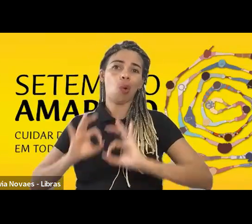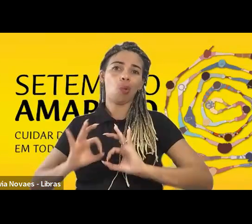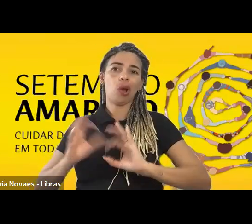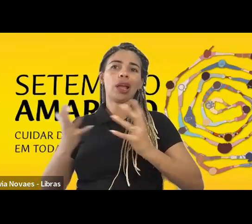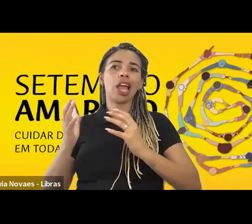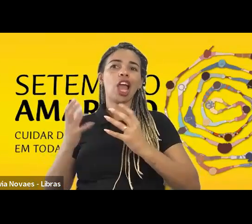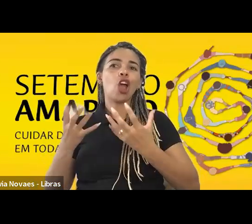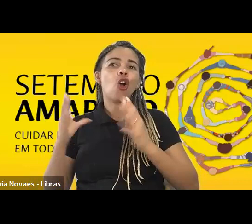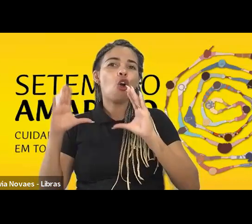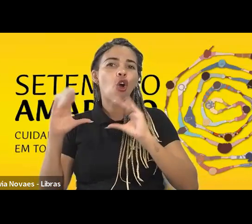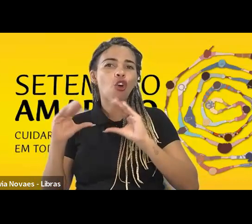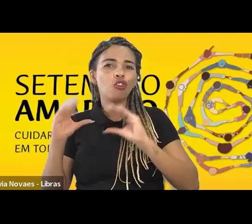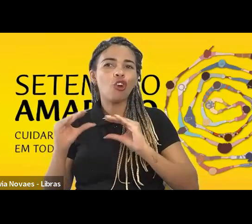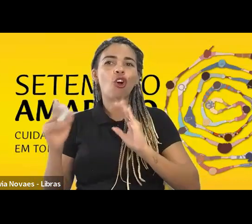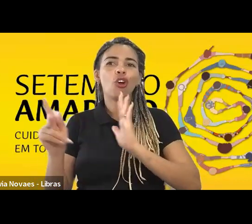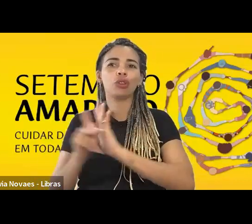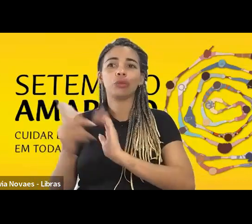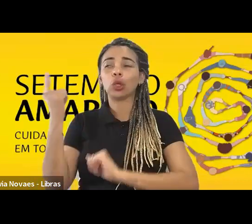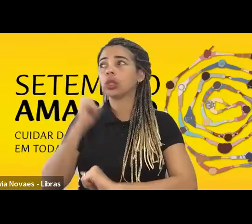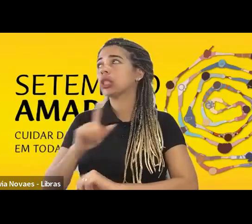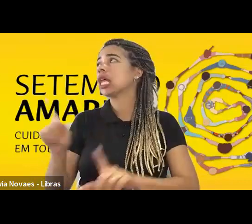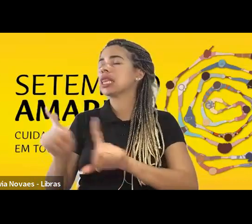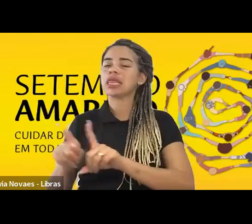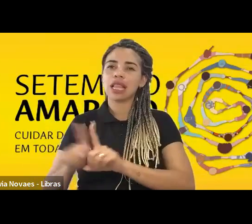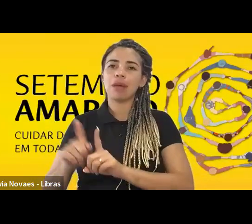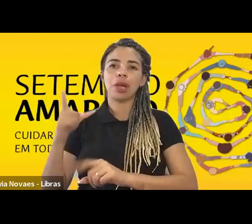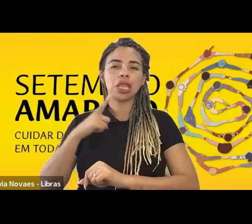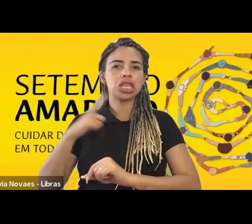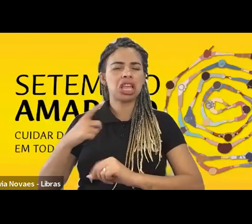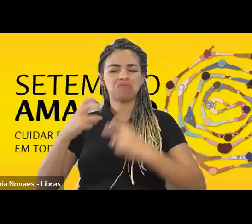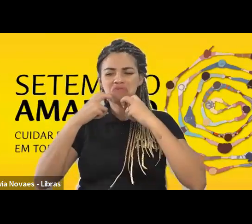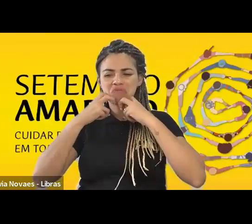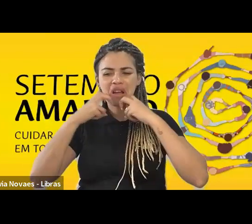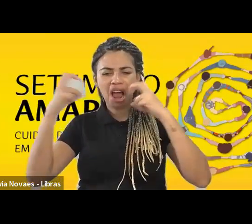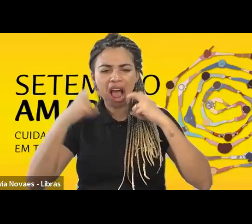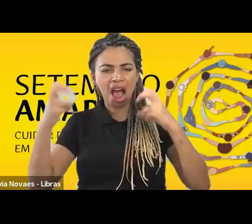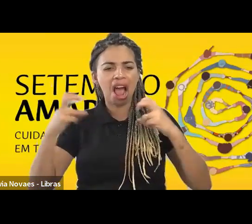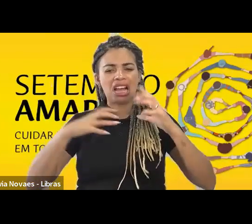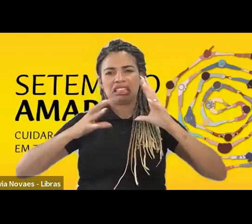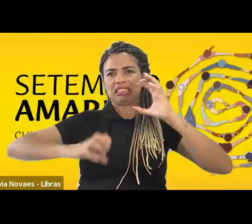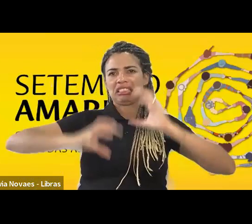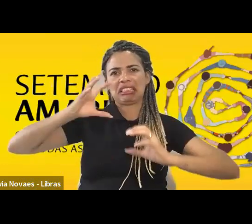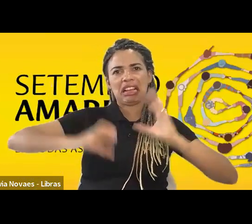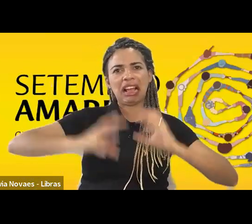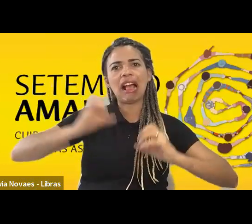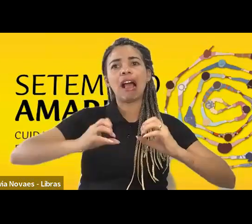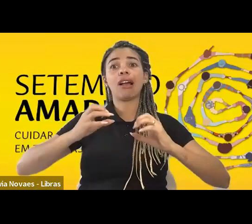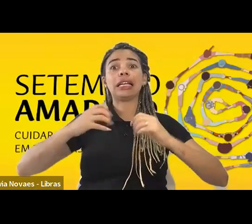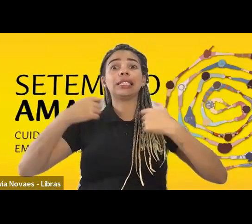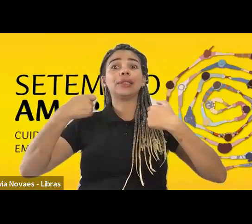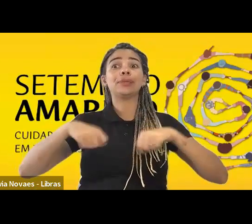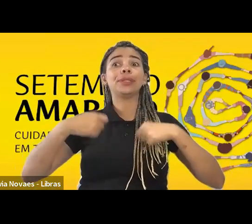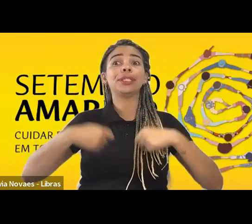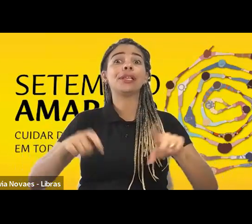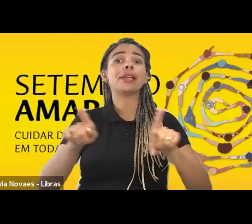desse acolhimento dos pais, e ao mesmo tempo vai protestar, vai entrar em conflito, vai precisar,